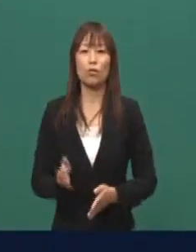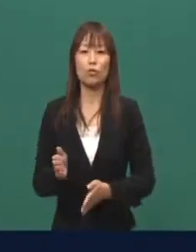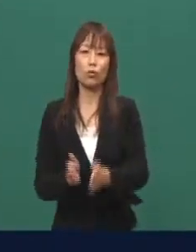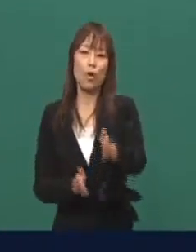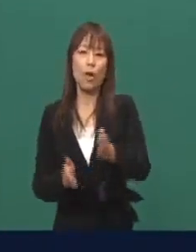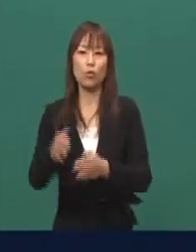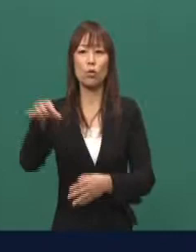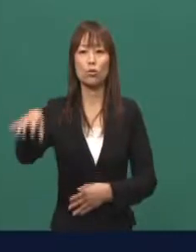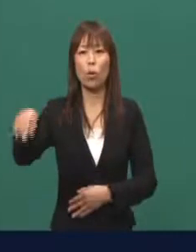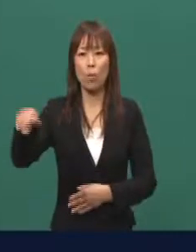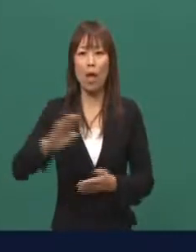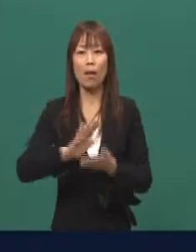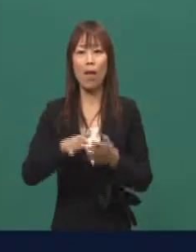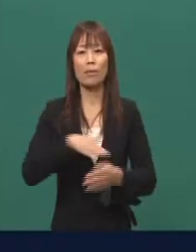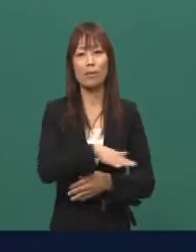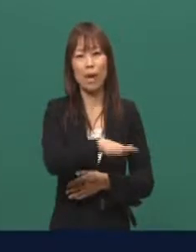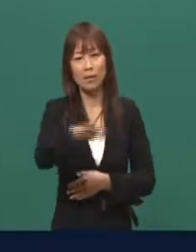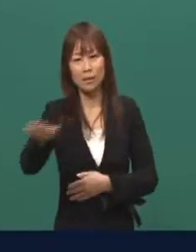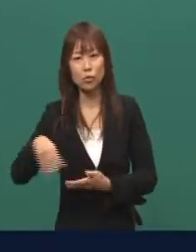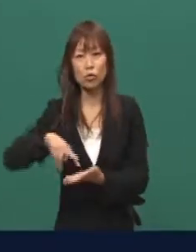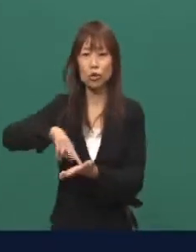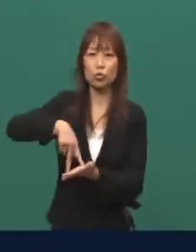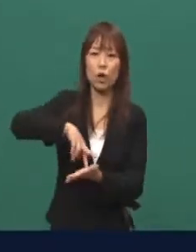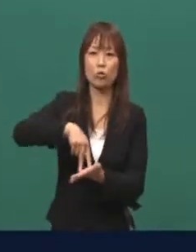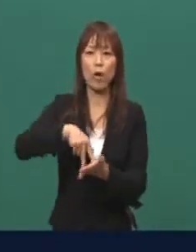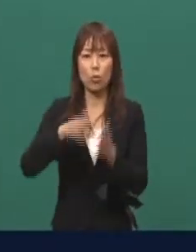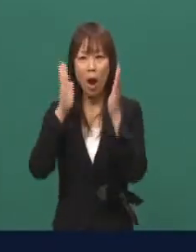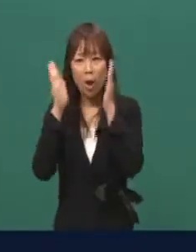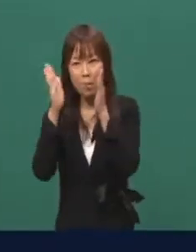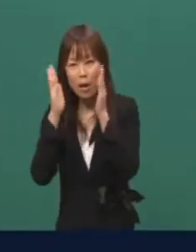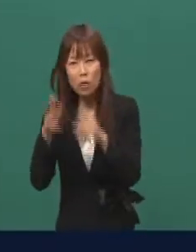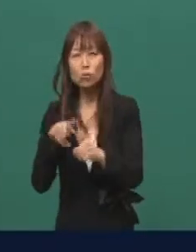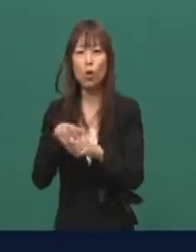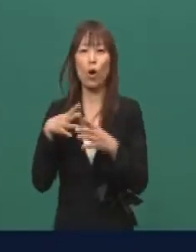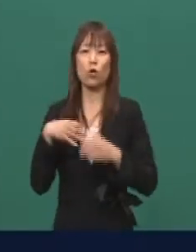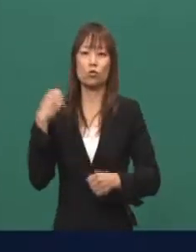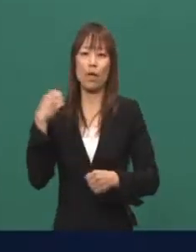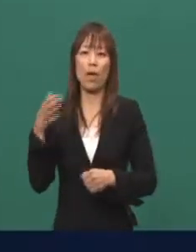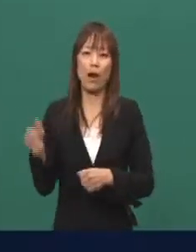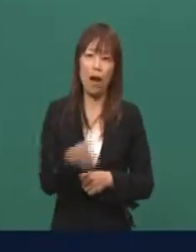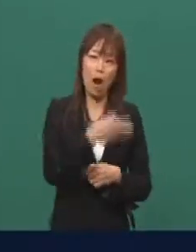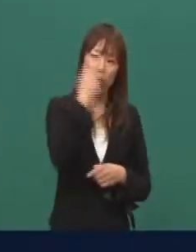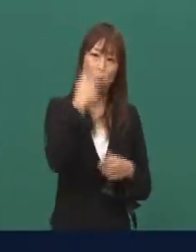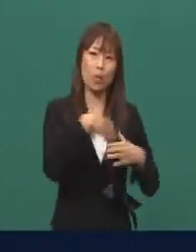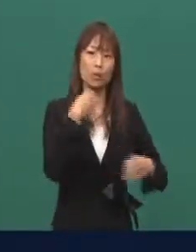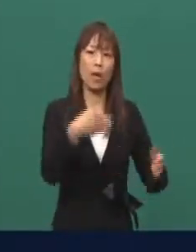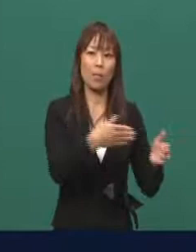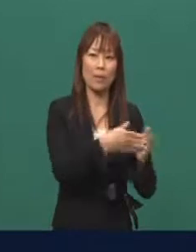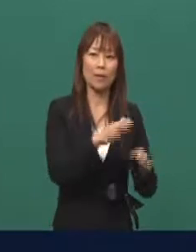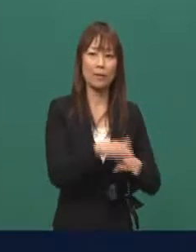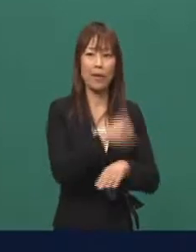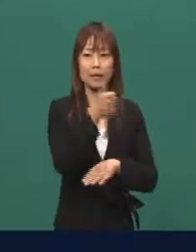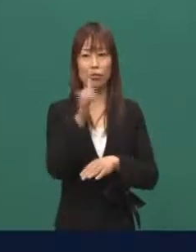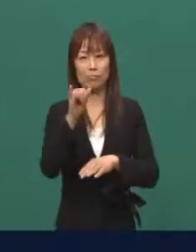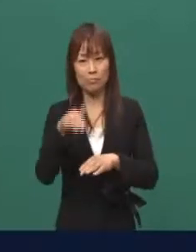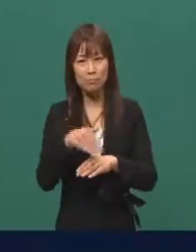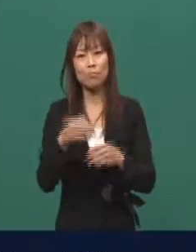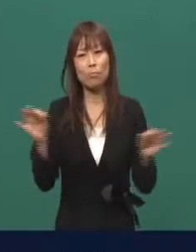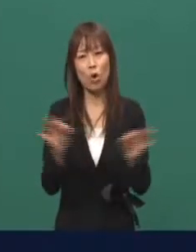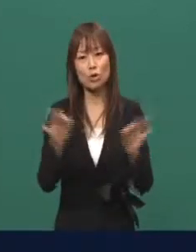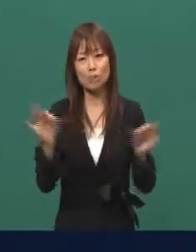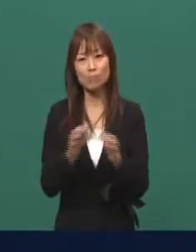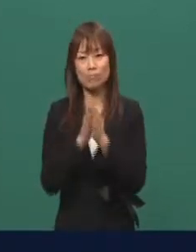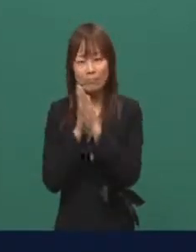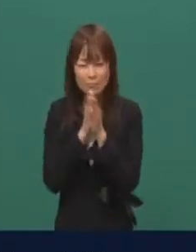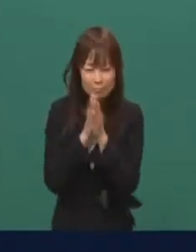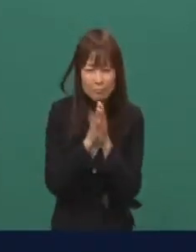日に行われています。会場の県立アイスアリーナでは県内でフィギュアスケートに取り組んでいる小